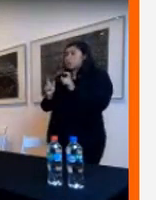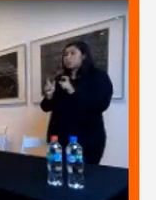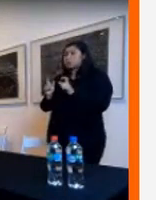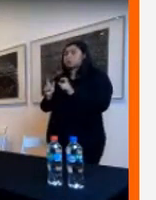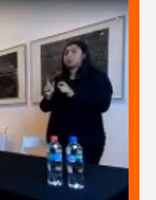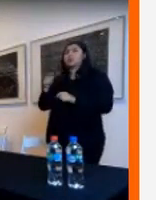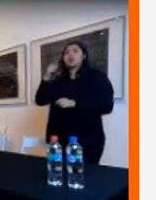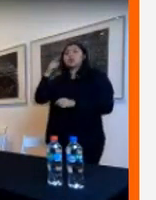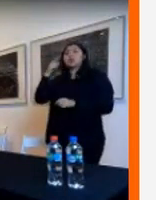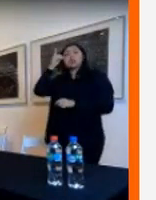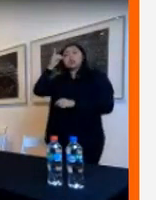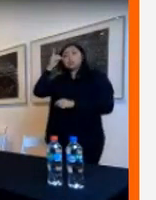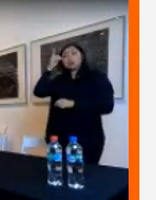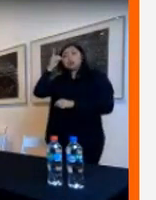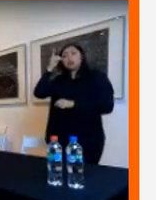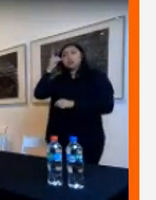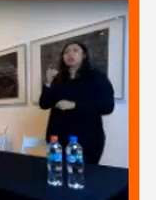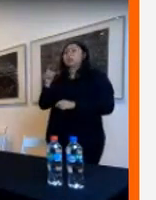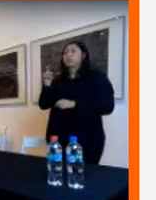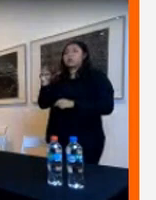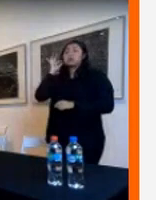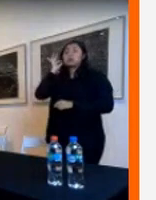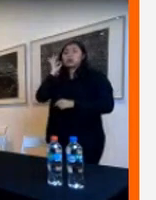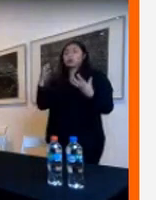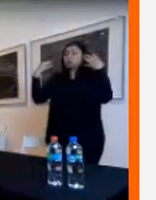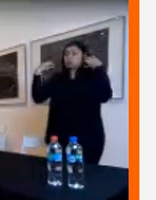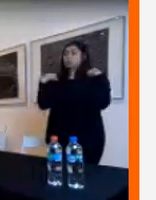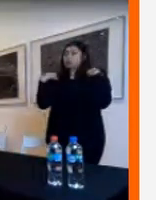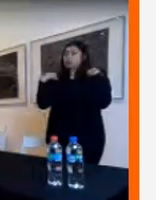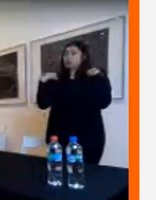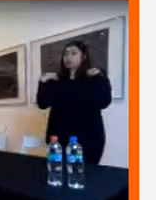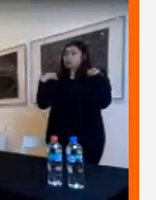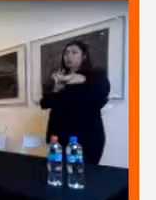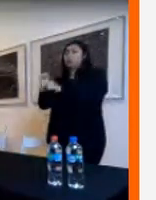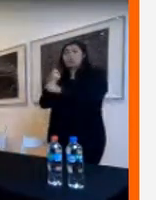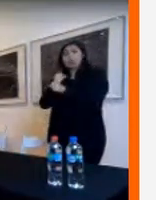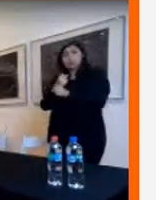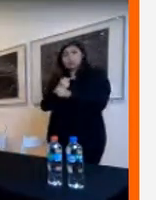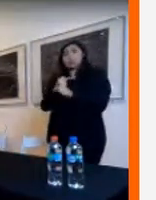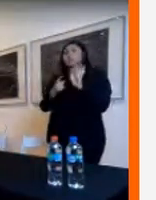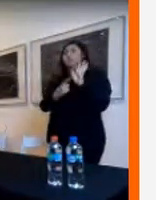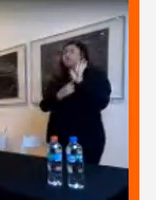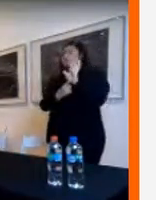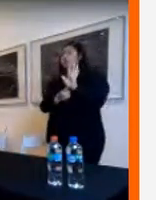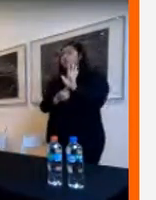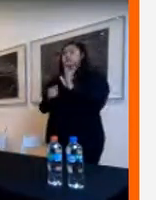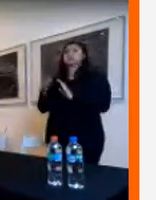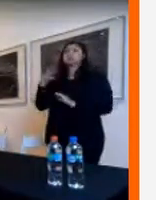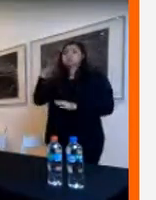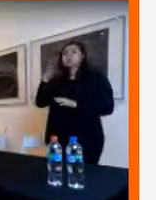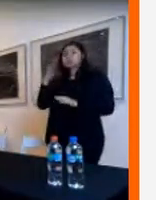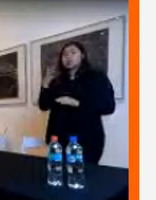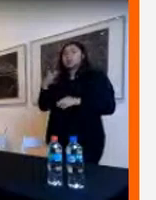síndrome de Down, y Francesca calcula distintos talleres, exposiciones. Hace poco se hizo una actividad bonita de extensión, que era una